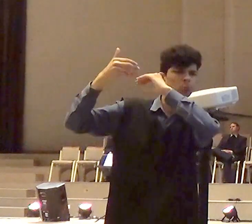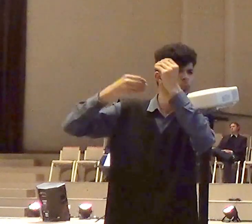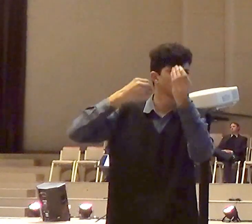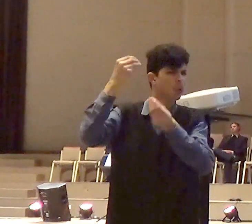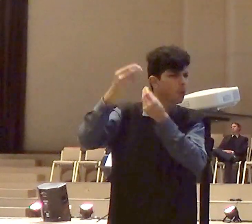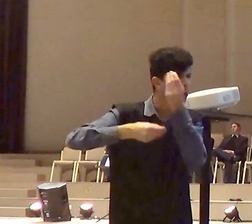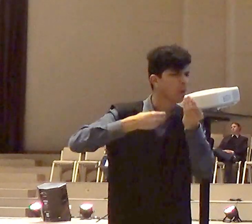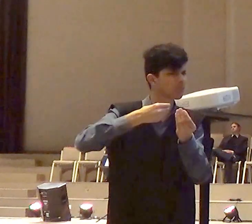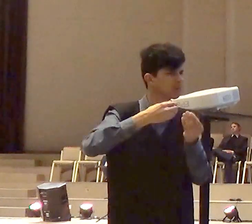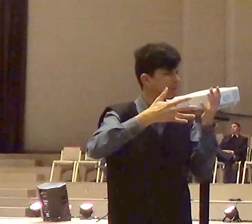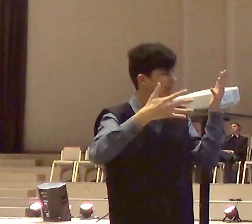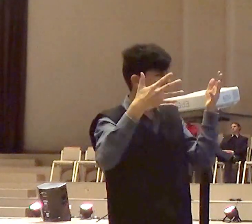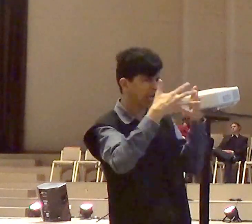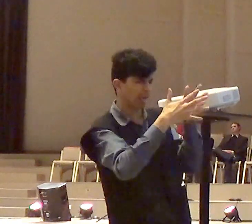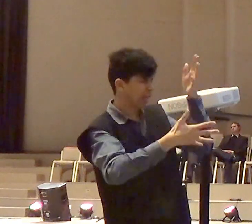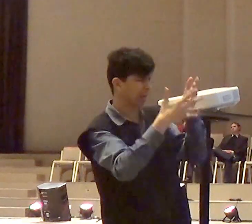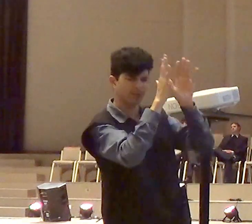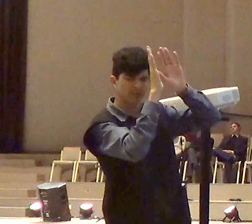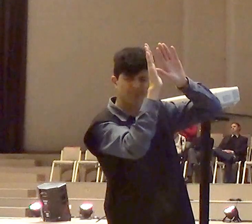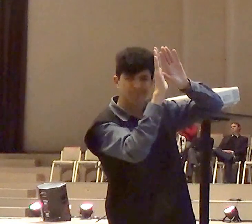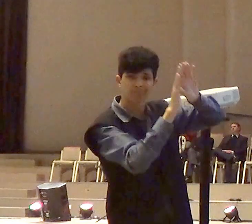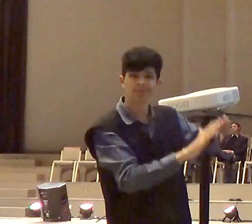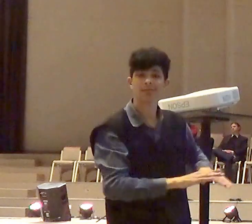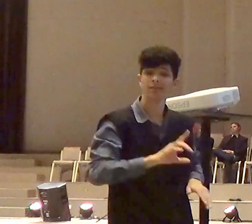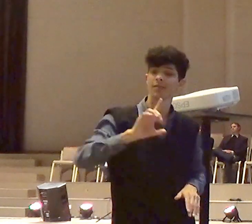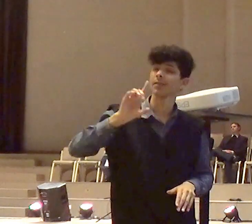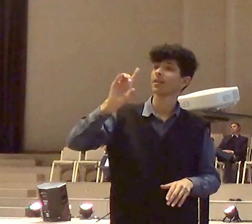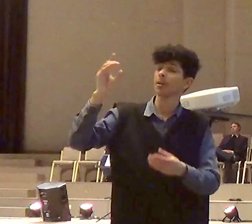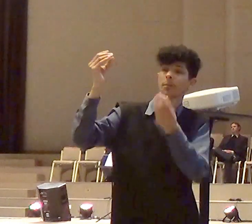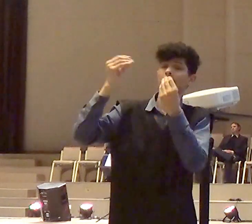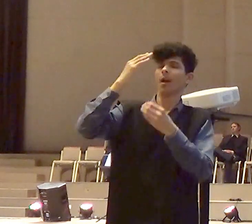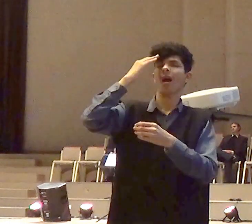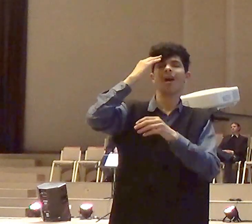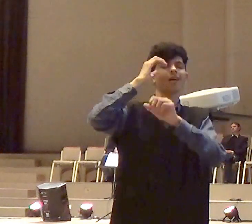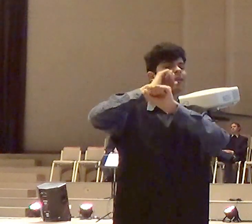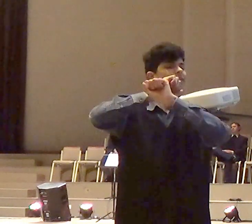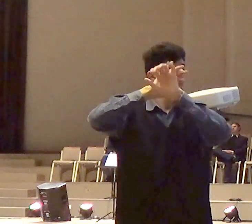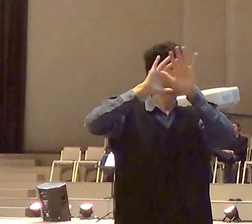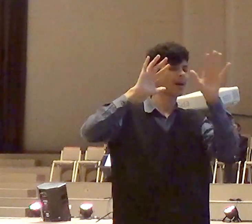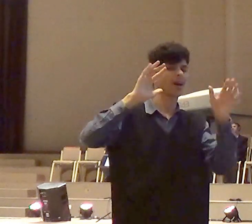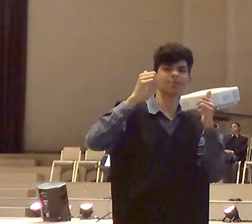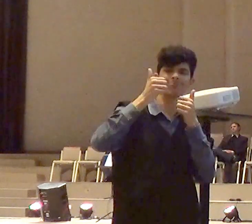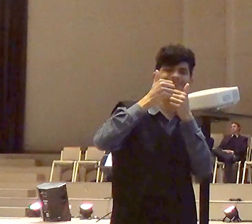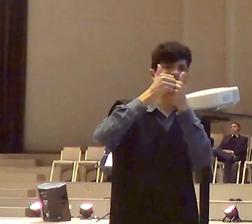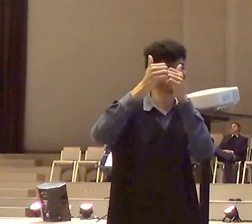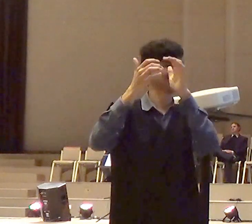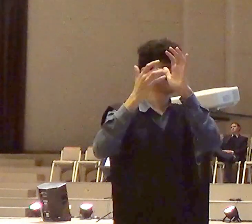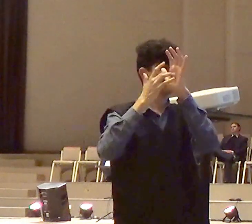ideologias e as fortalezas do entendimento até a presença de Cristo